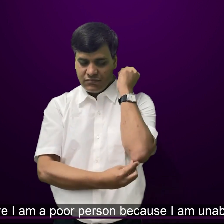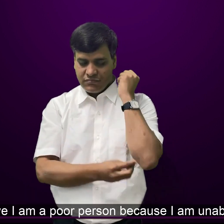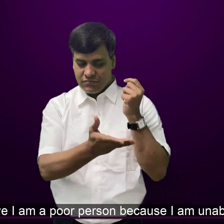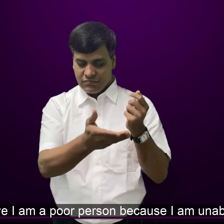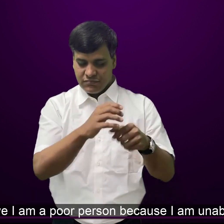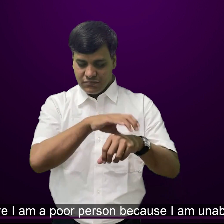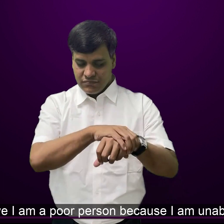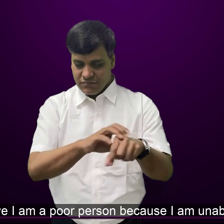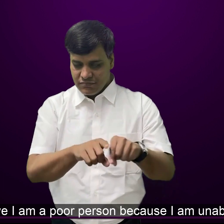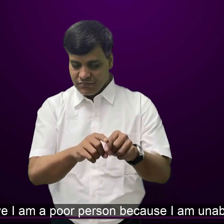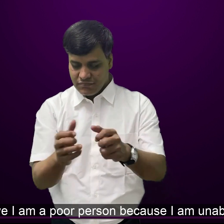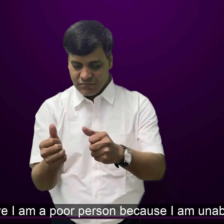गलत हुआ।